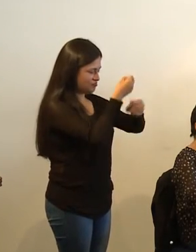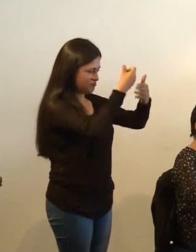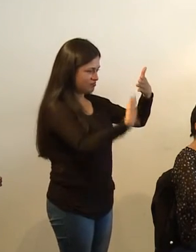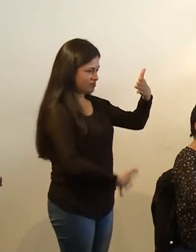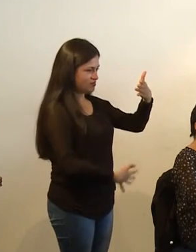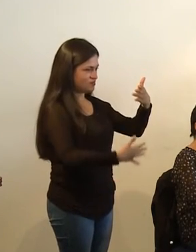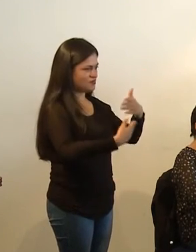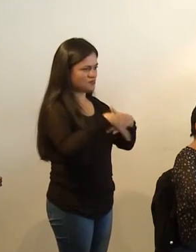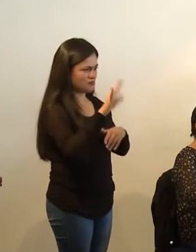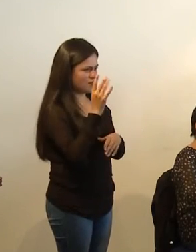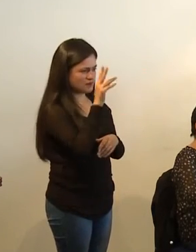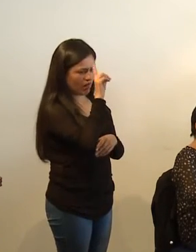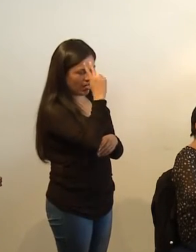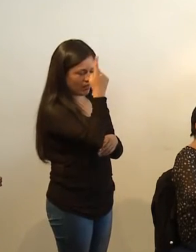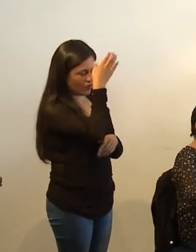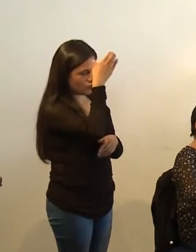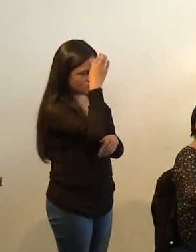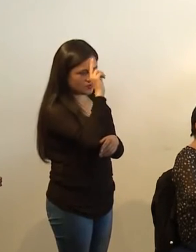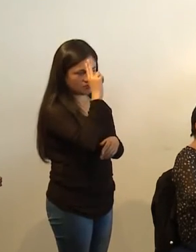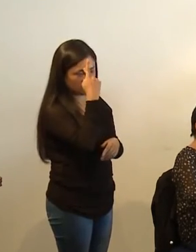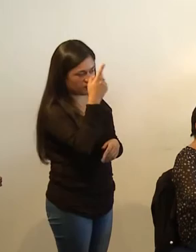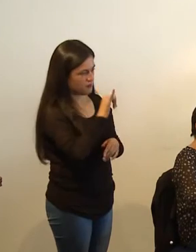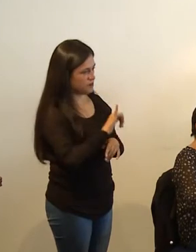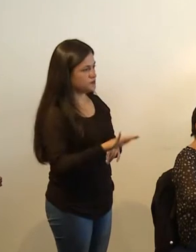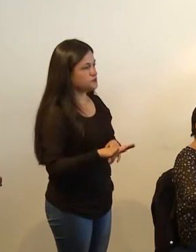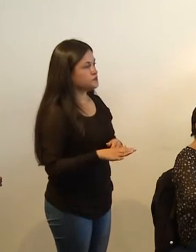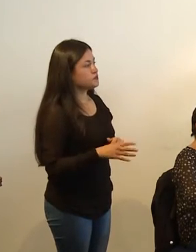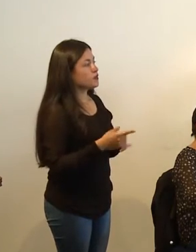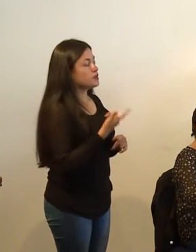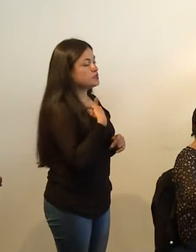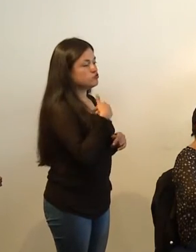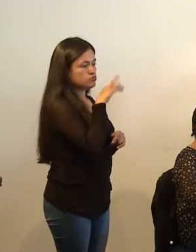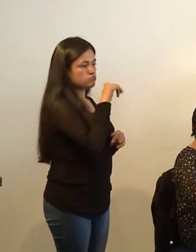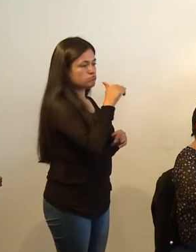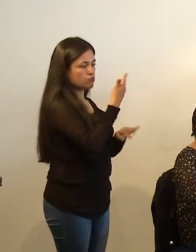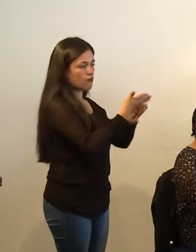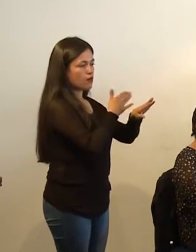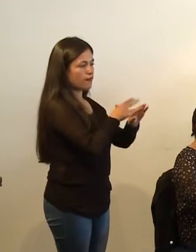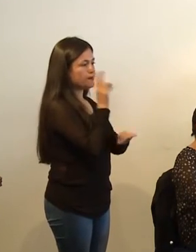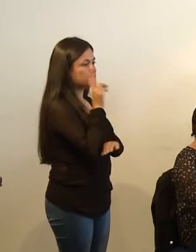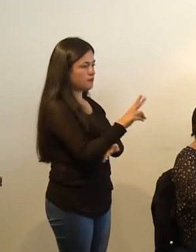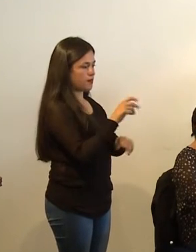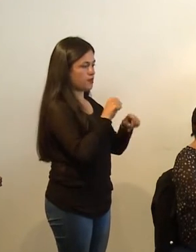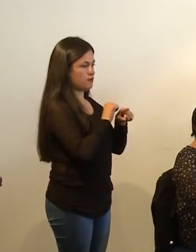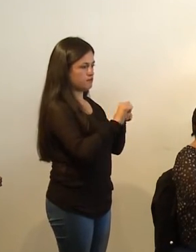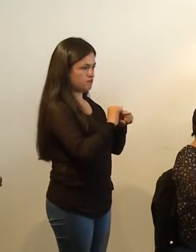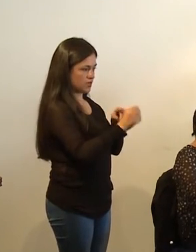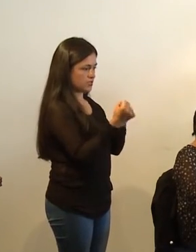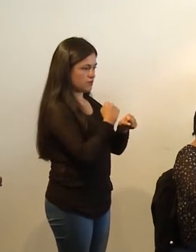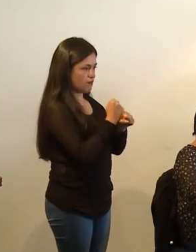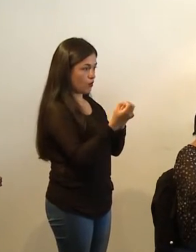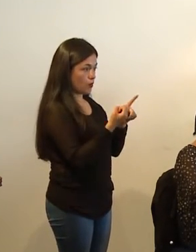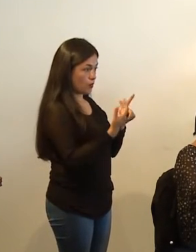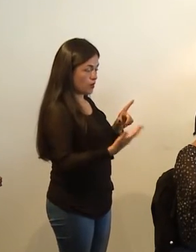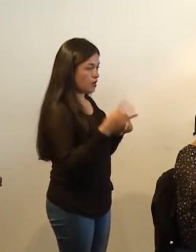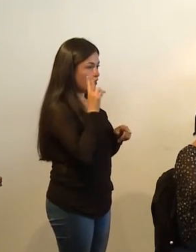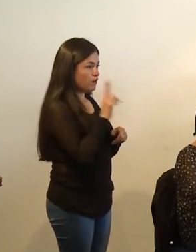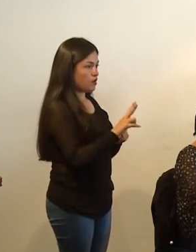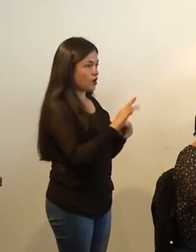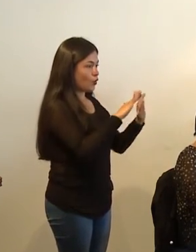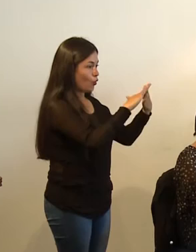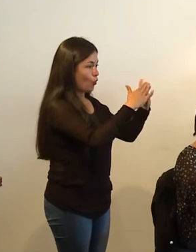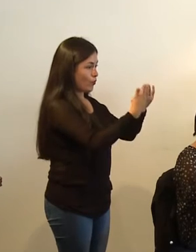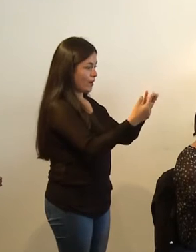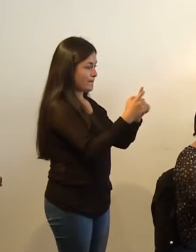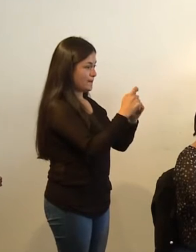interesante algo, y es que en muchas de las prácticas de educación popular, con muchas de las prácticas de trabajo popular, la referencia a comunidad, a